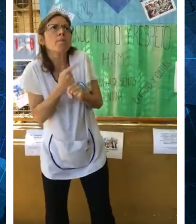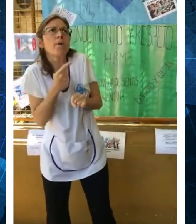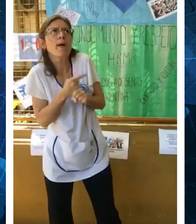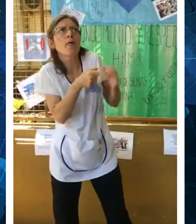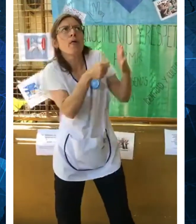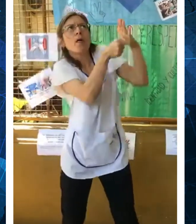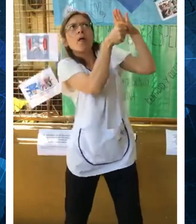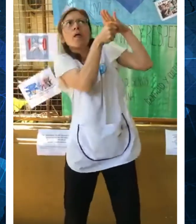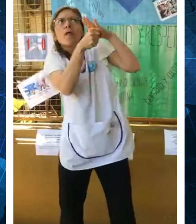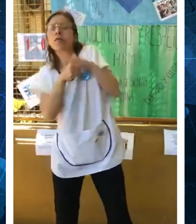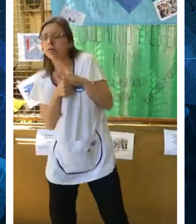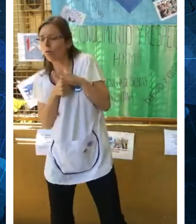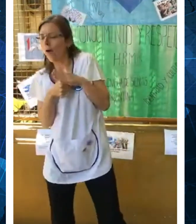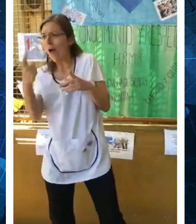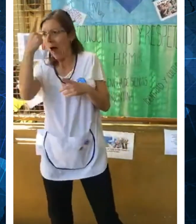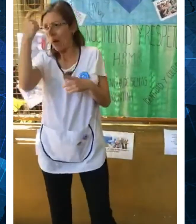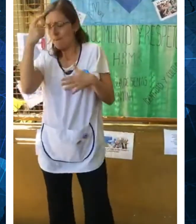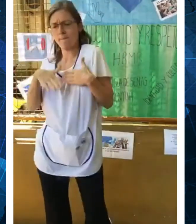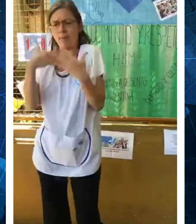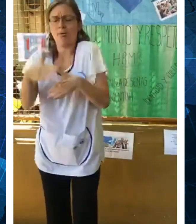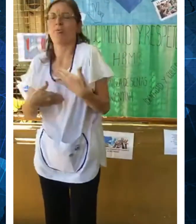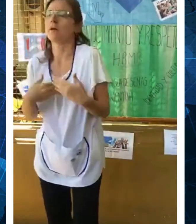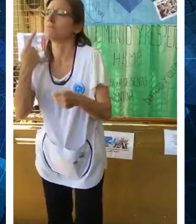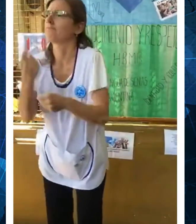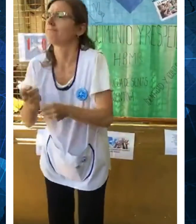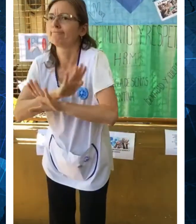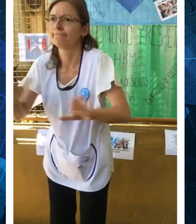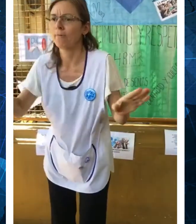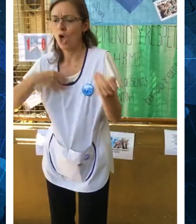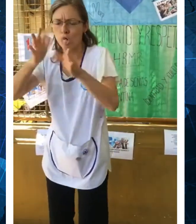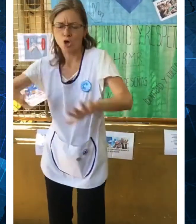la presencia de modelos,